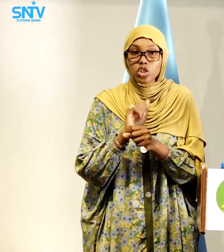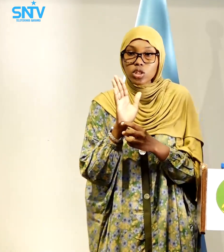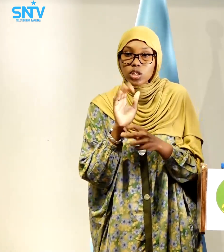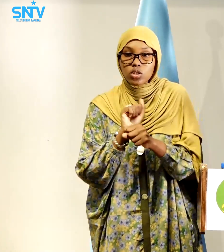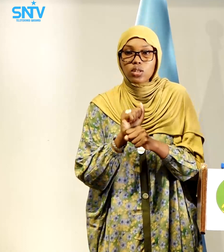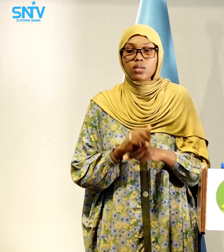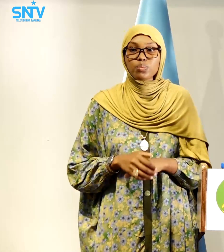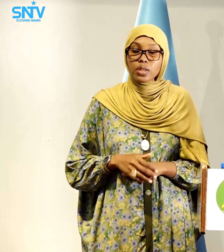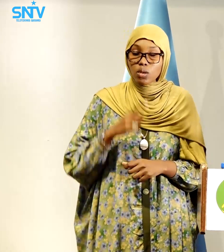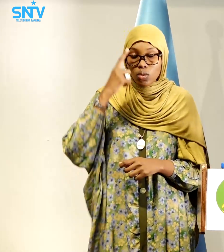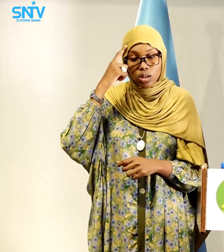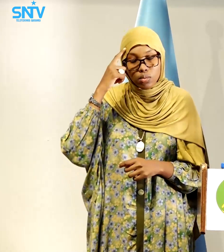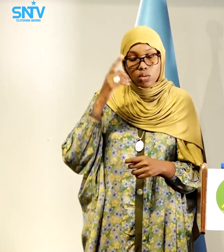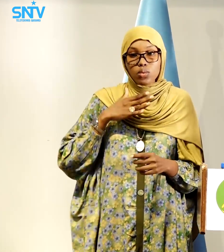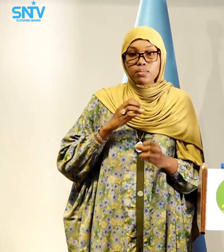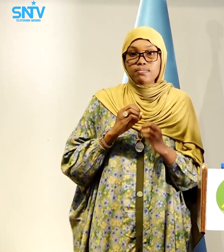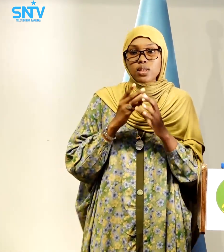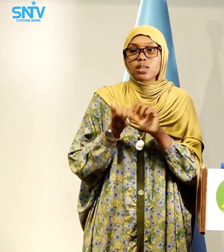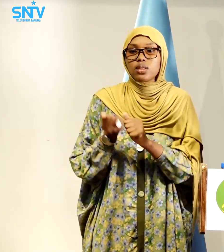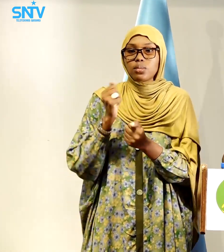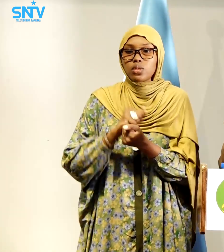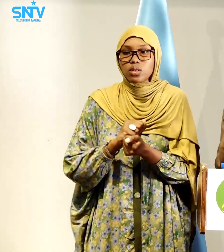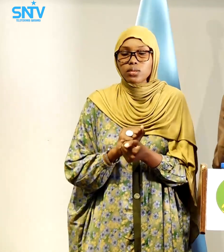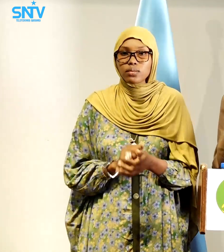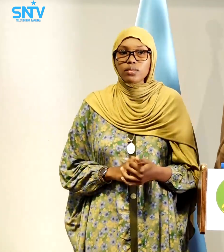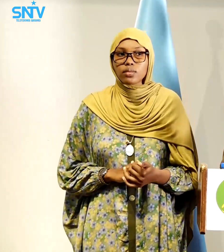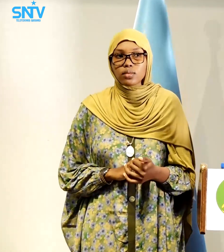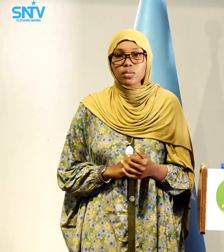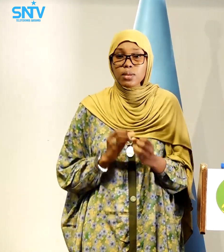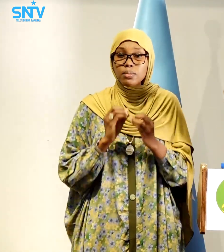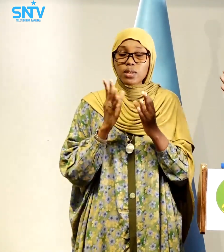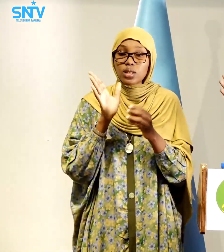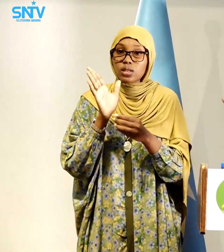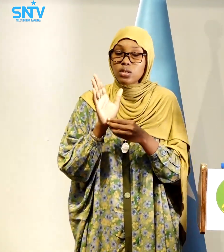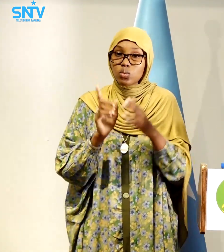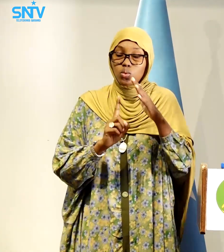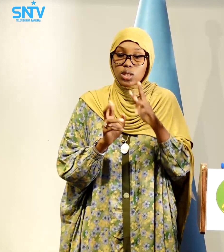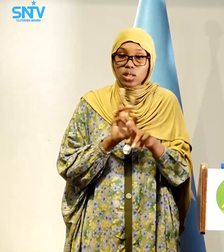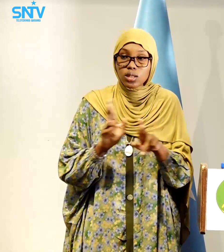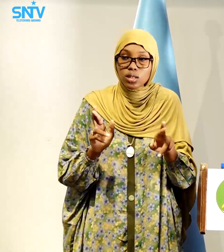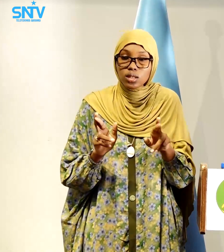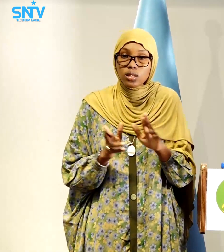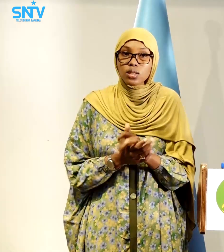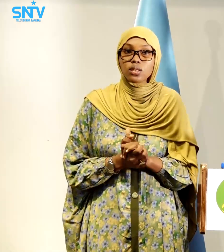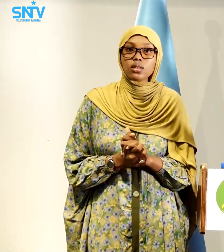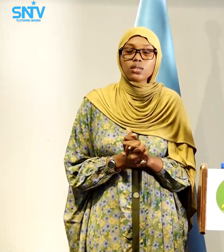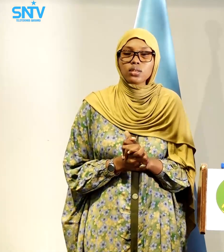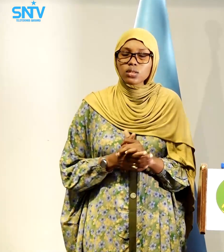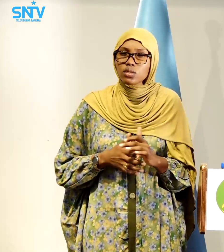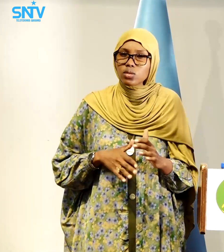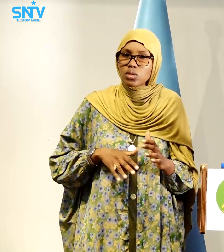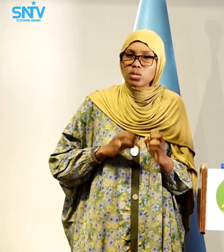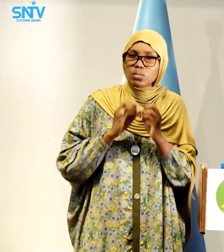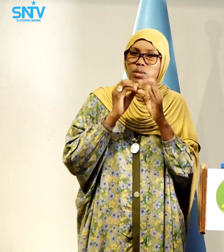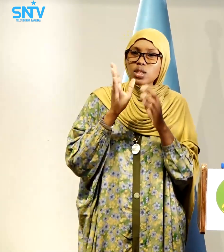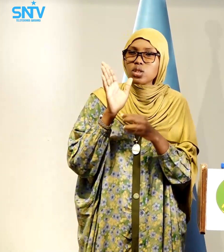aaminsanahay inuu wax badan ka bedeli doono badana shuruucda wasaaradda ay diyaarisay inta hadda ma la soo dhaabay diyaarisay diyaarin waxay u